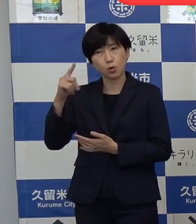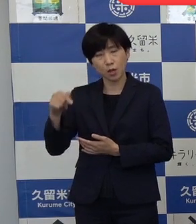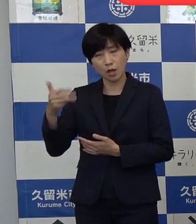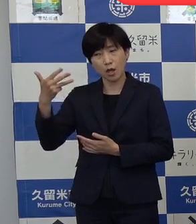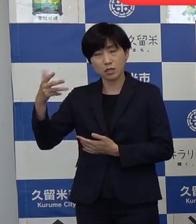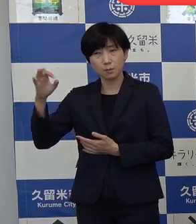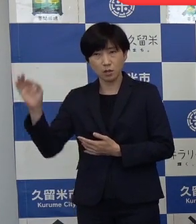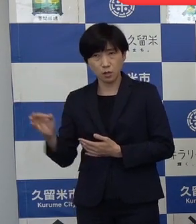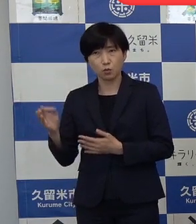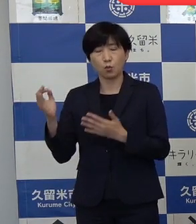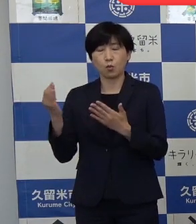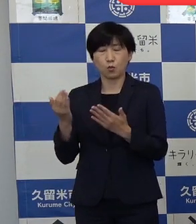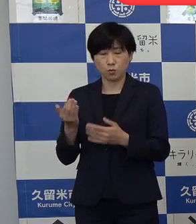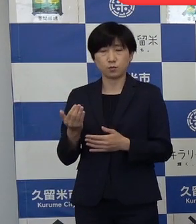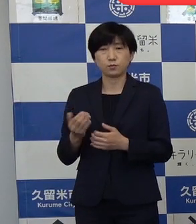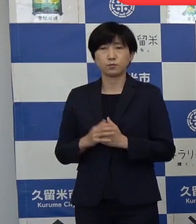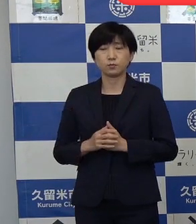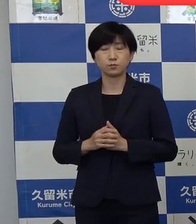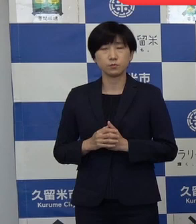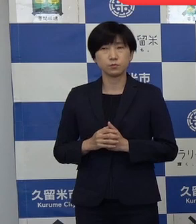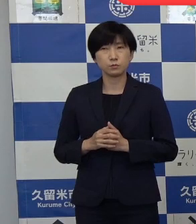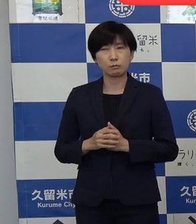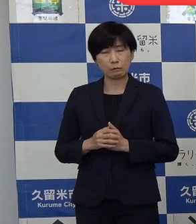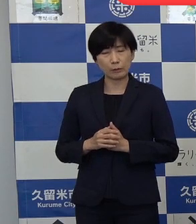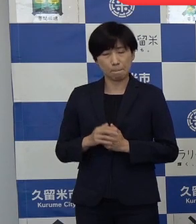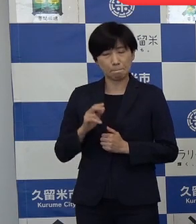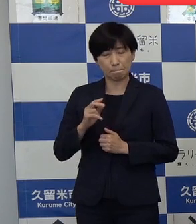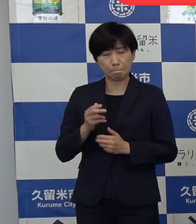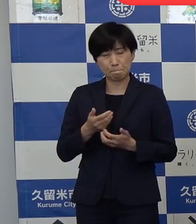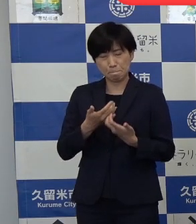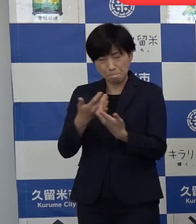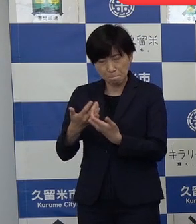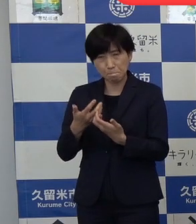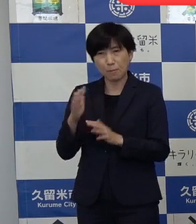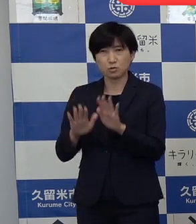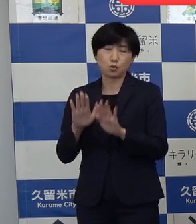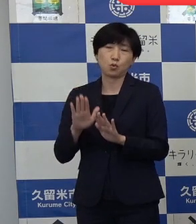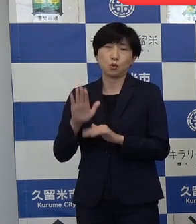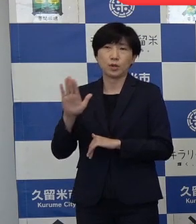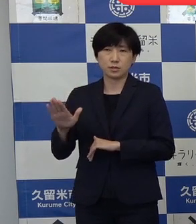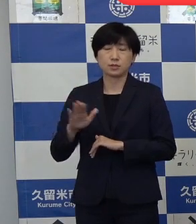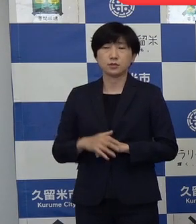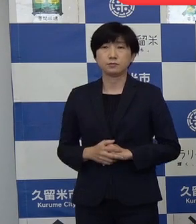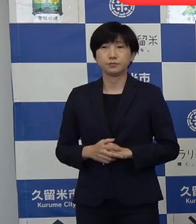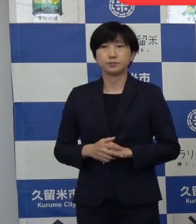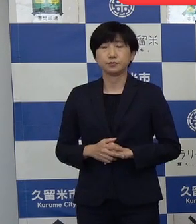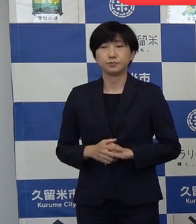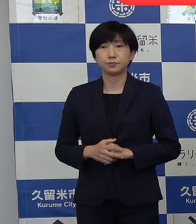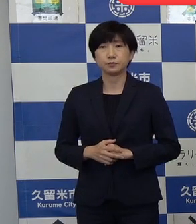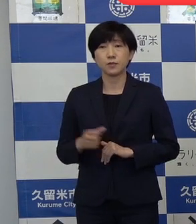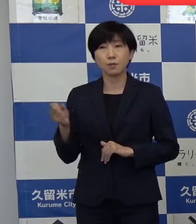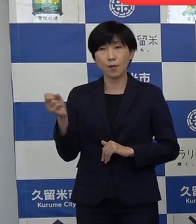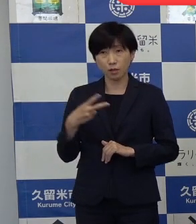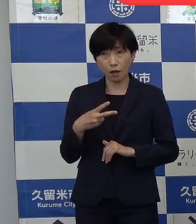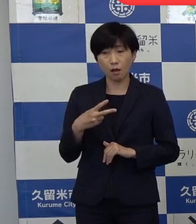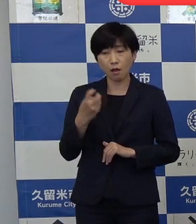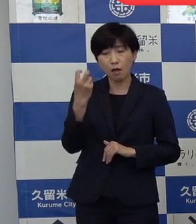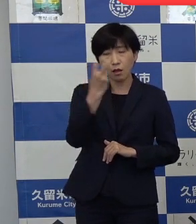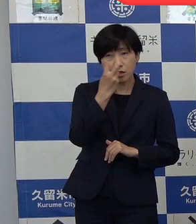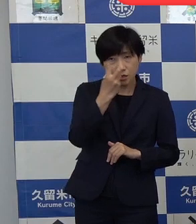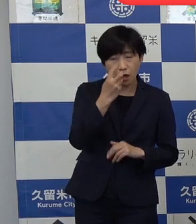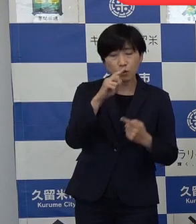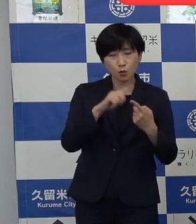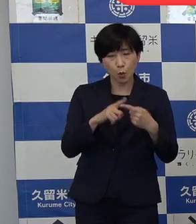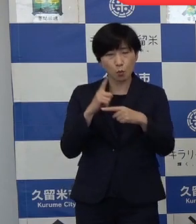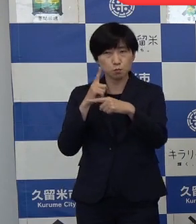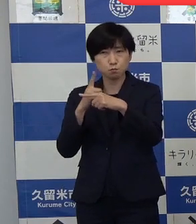84.8% となっております。危機的な状況になっているのは間違いないことであります。また、検査や